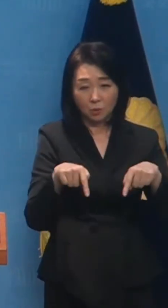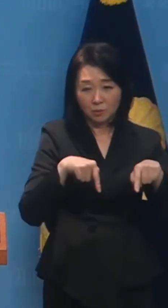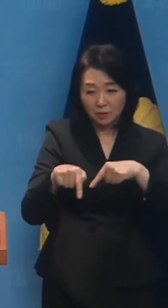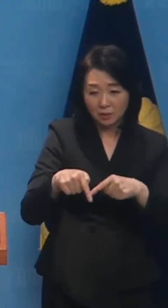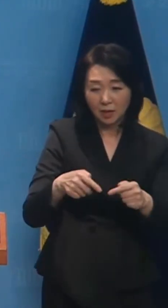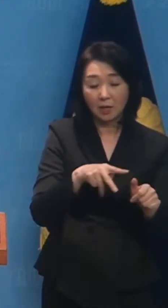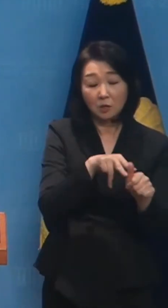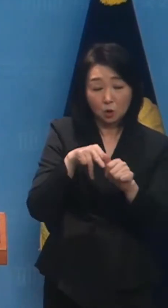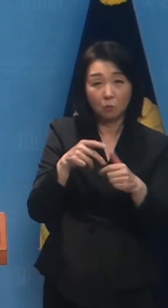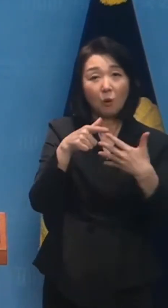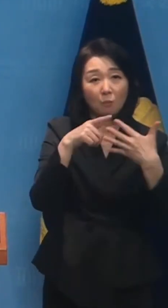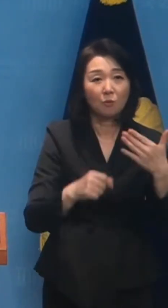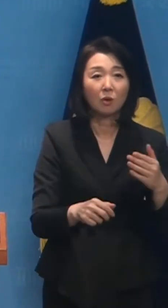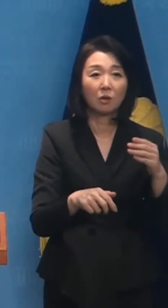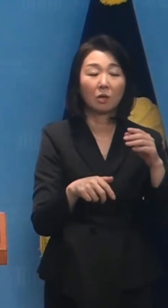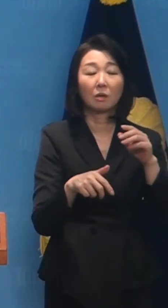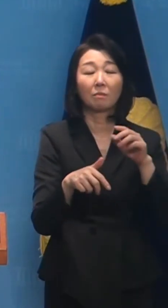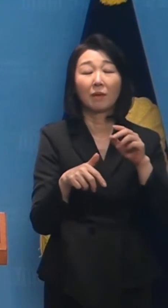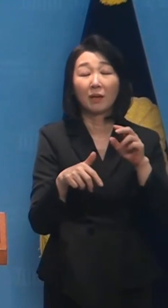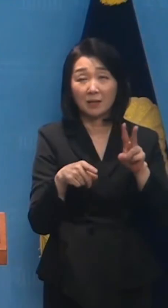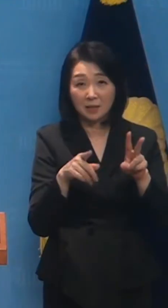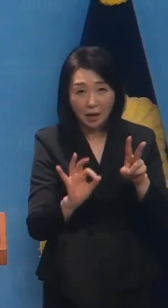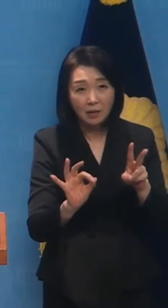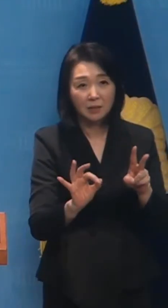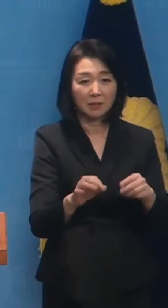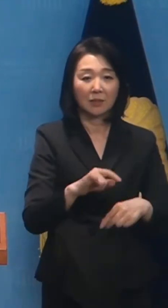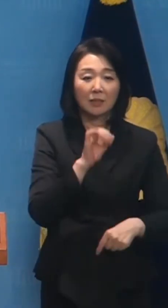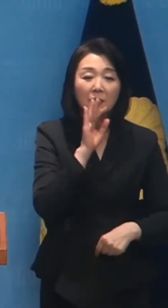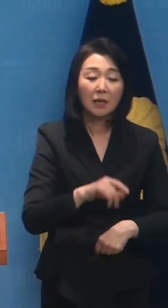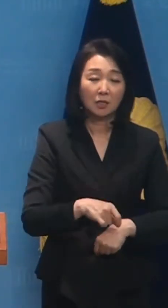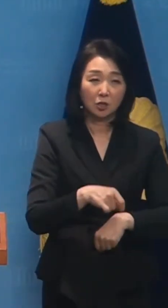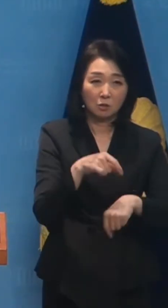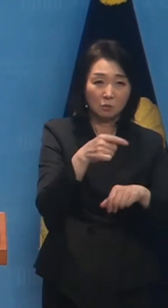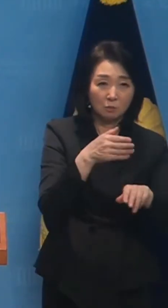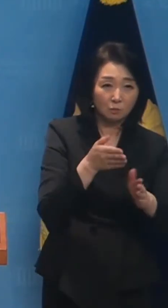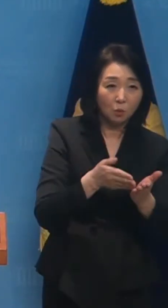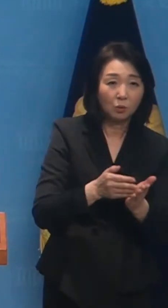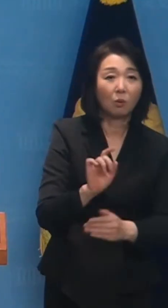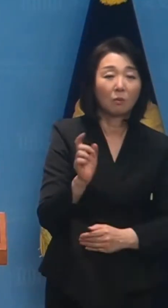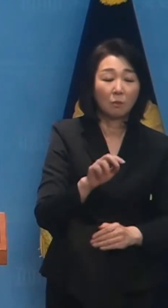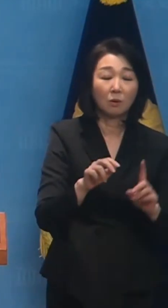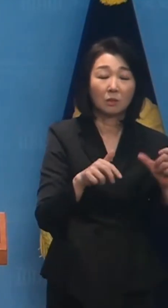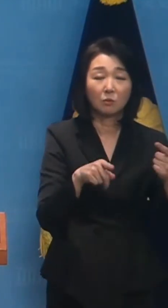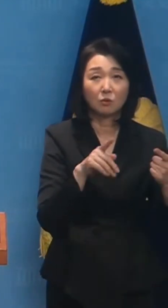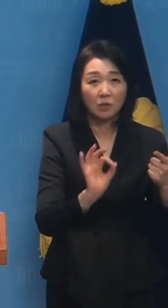프로그램 제2항, 제12조 사실보도 제3항, 제16조 사실과